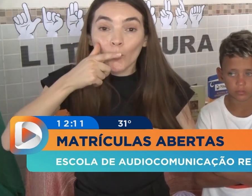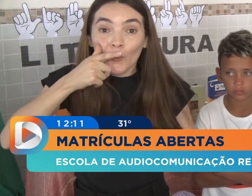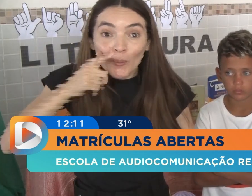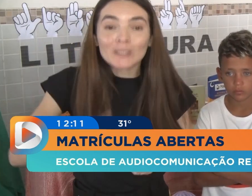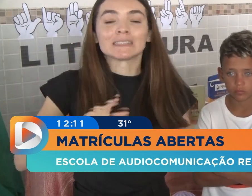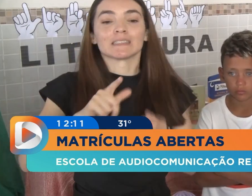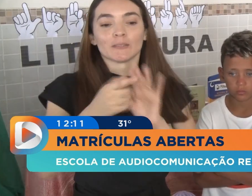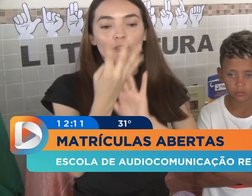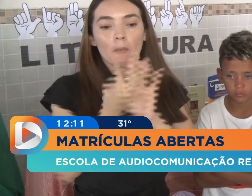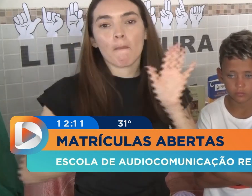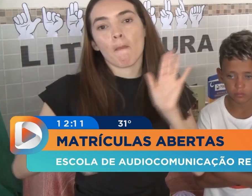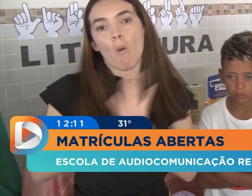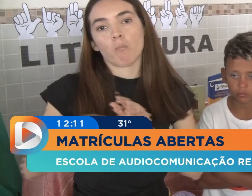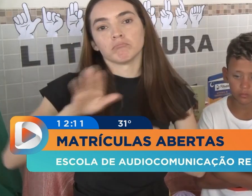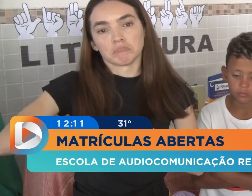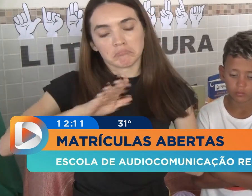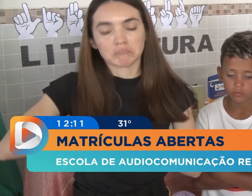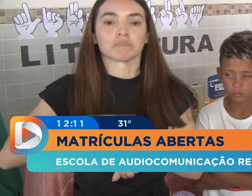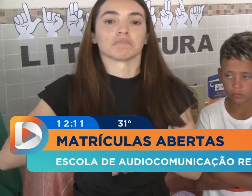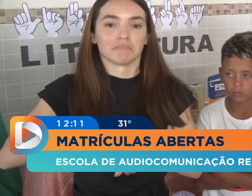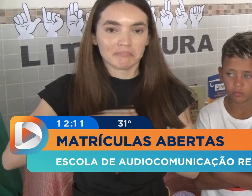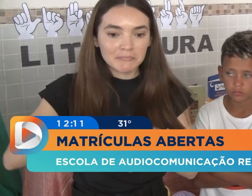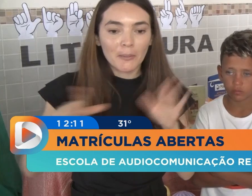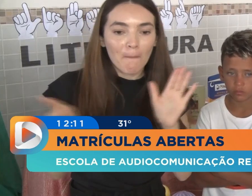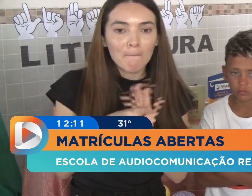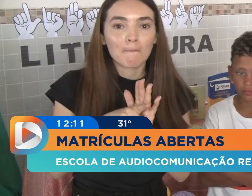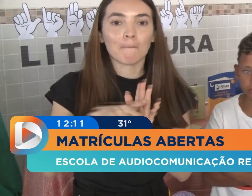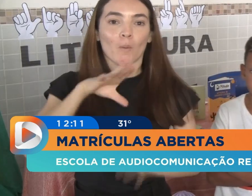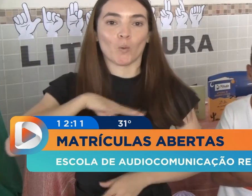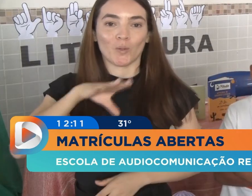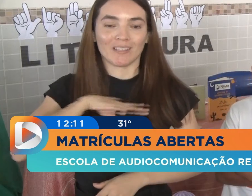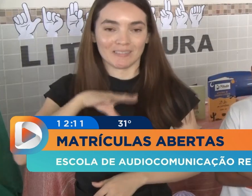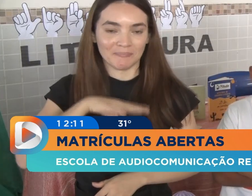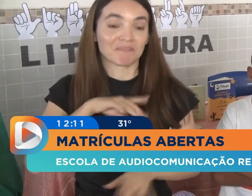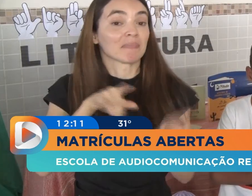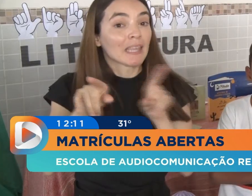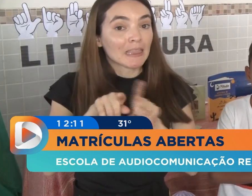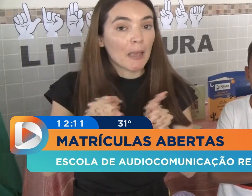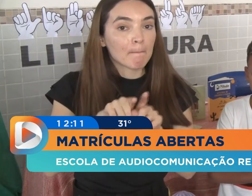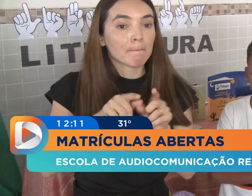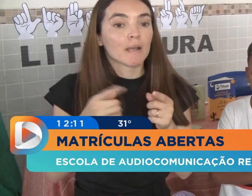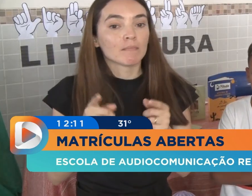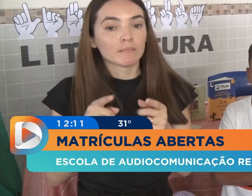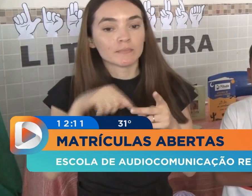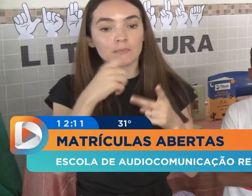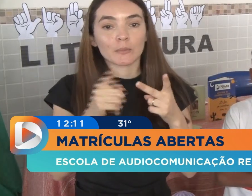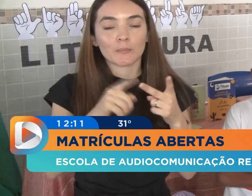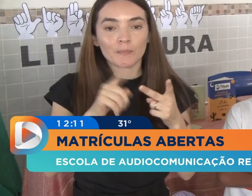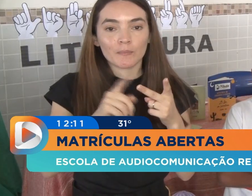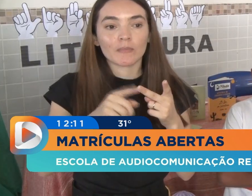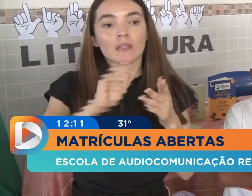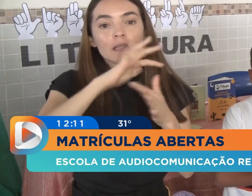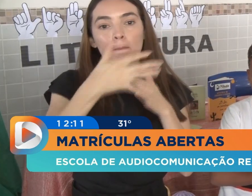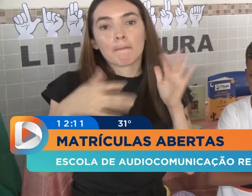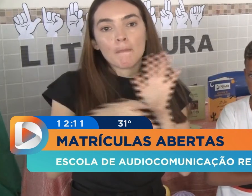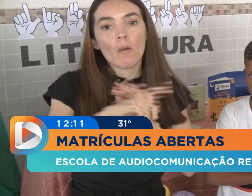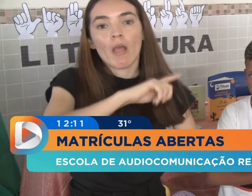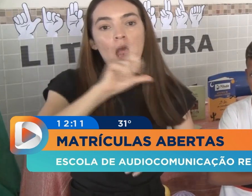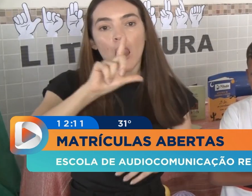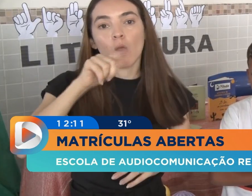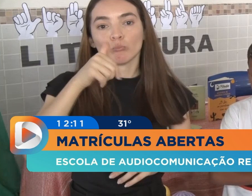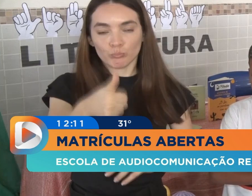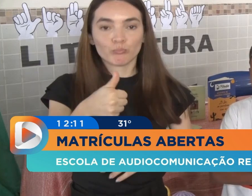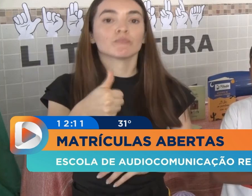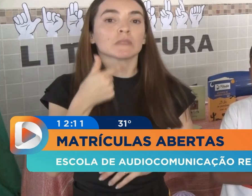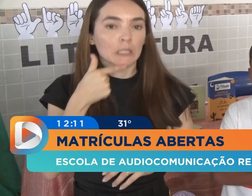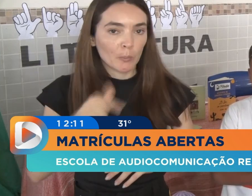o seu texto próprio, né, na língua portuguesa e também na língua de sinais, que é a primeira língua dele como